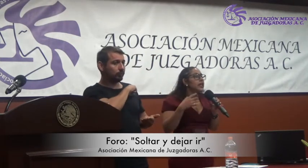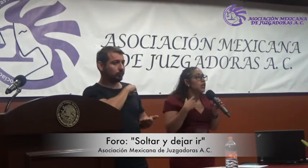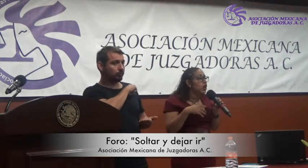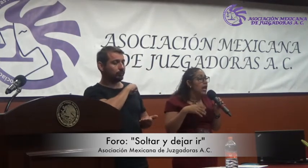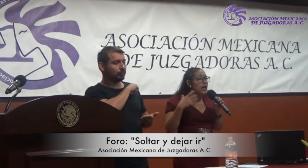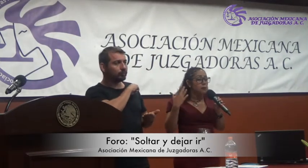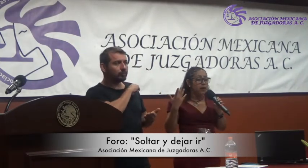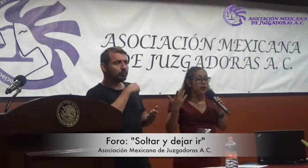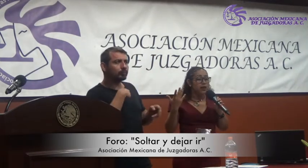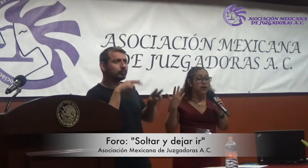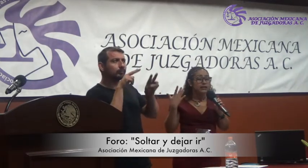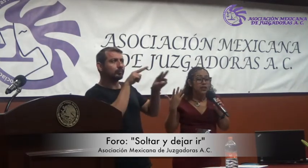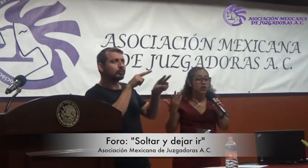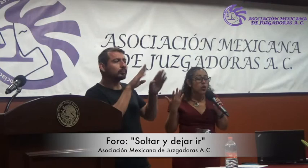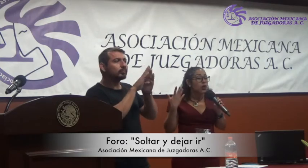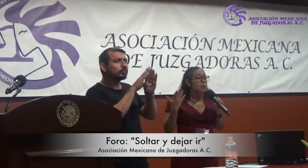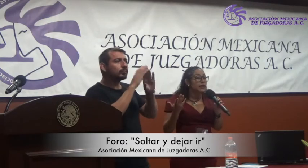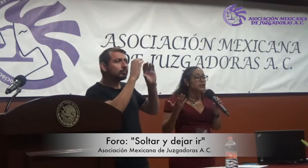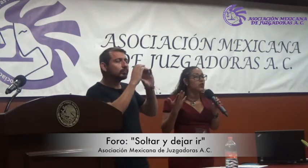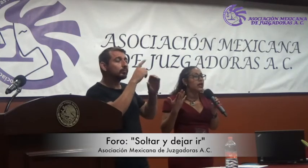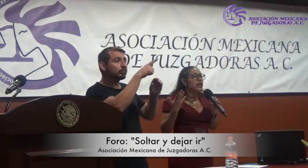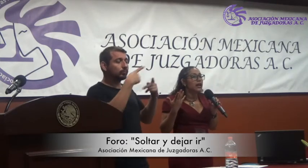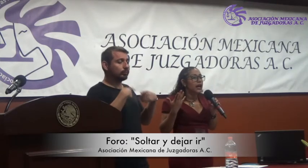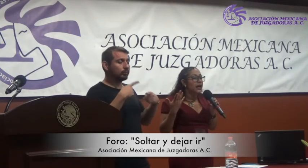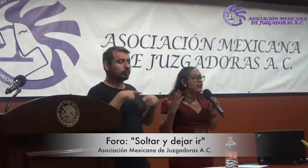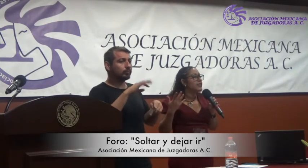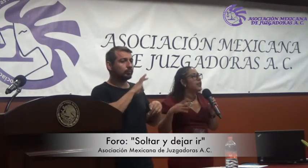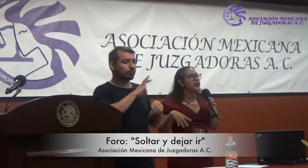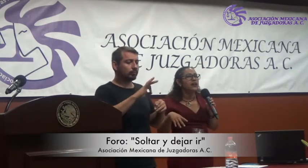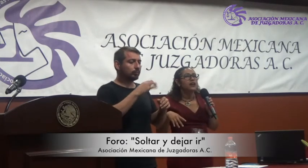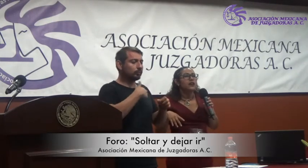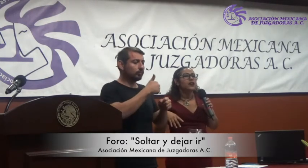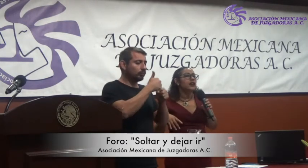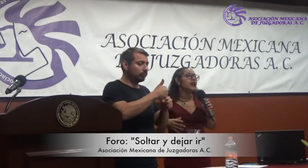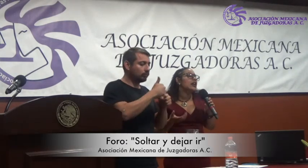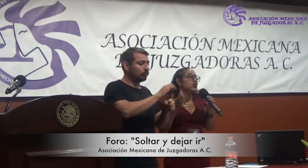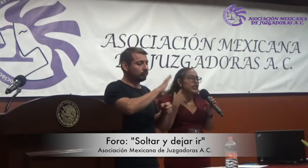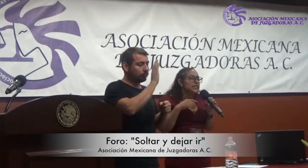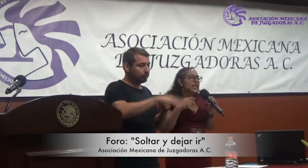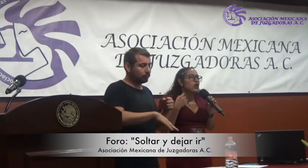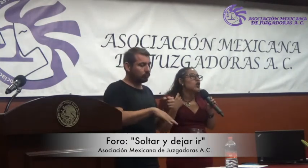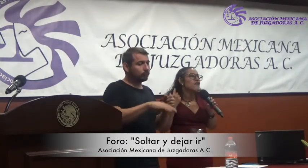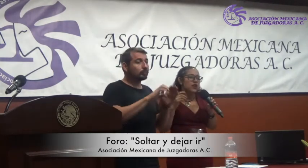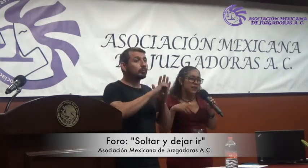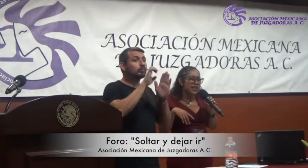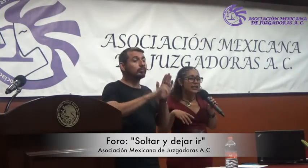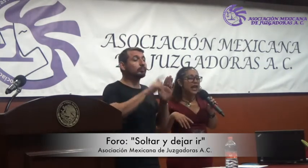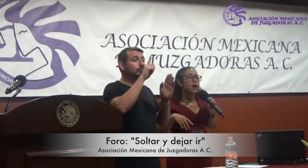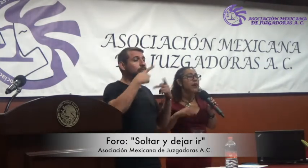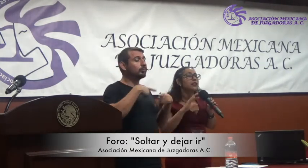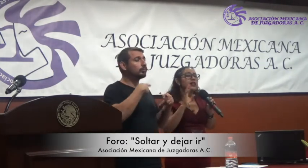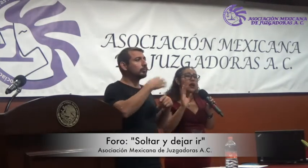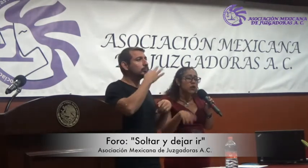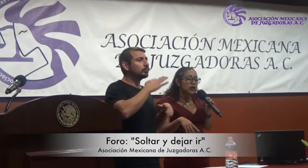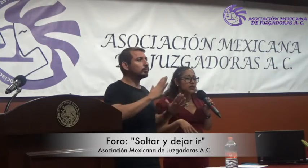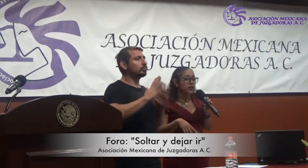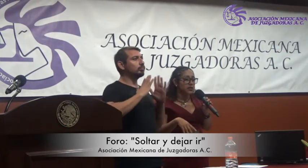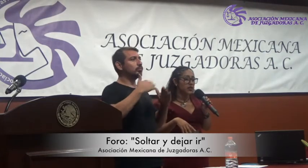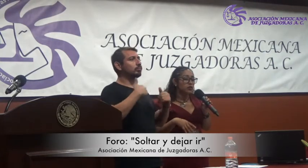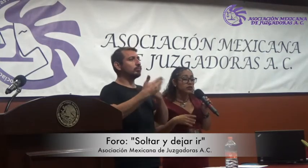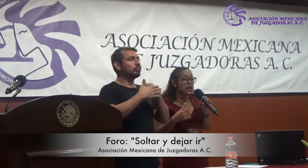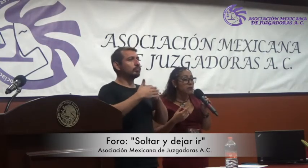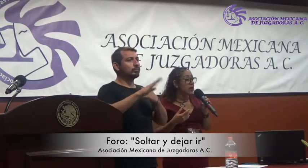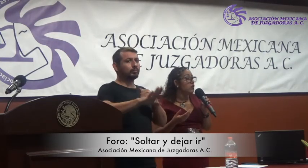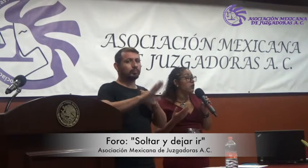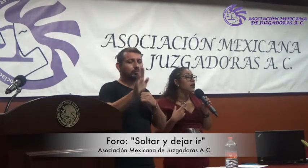puede deteriorar el estado de una persona ante la noticia de una enfermedad grave, ante la muerte